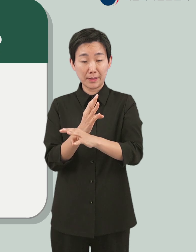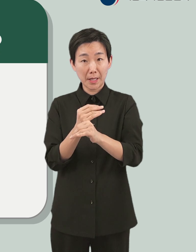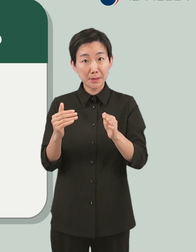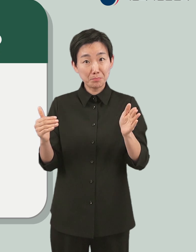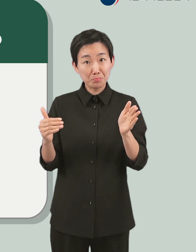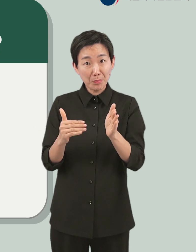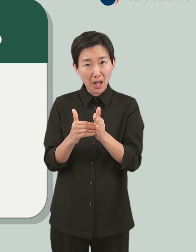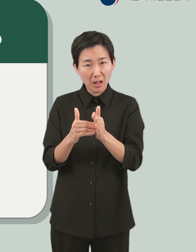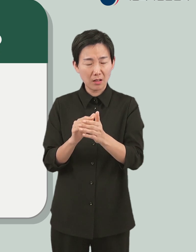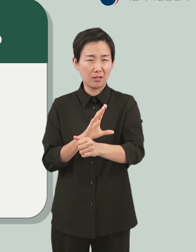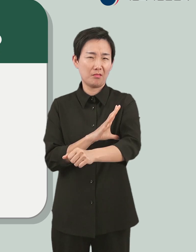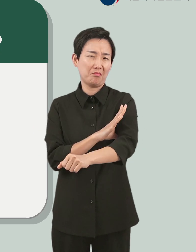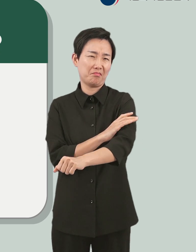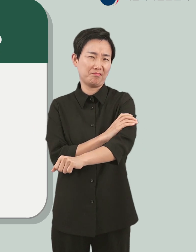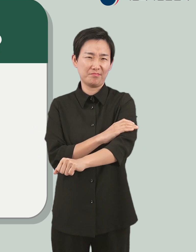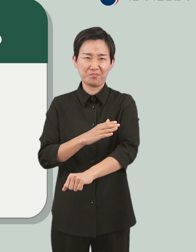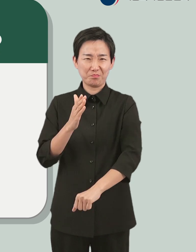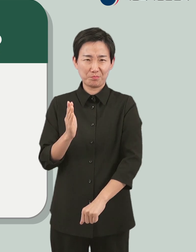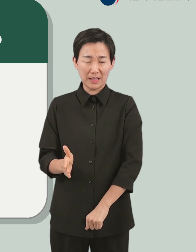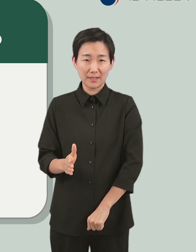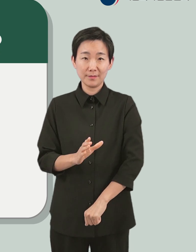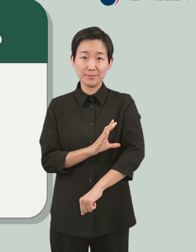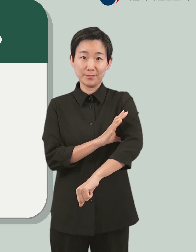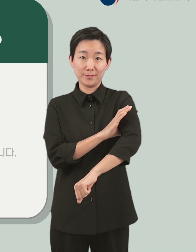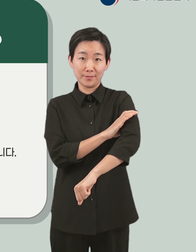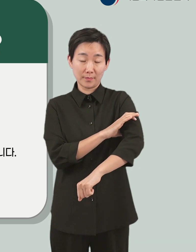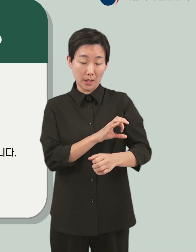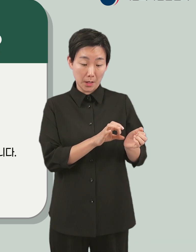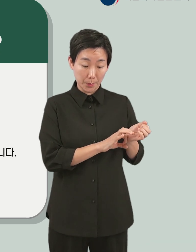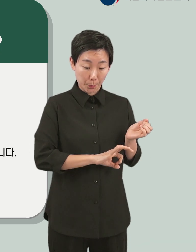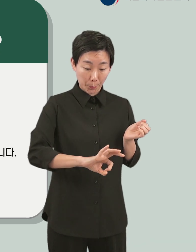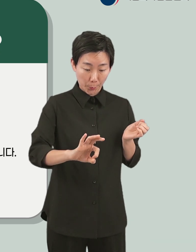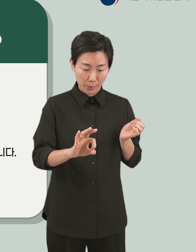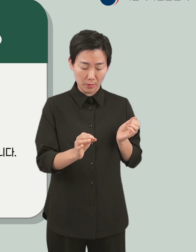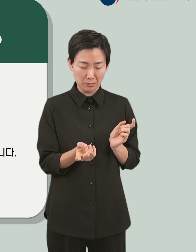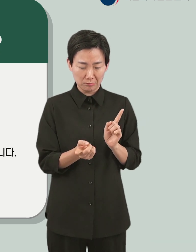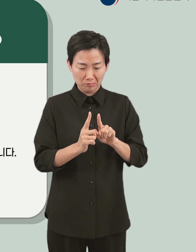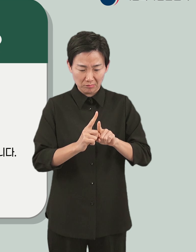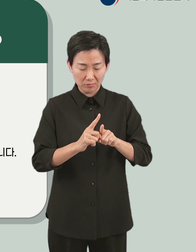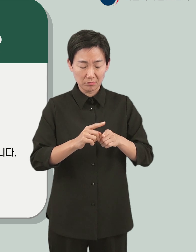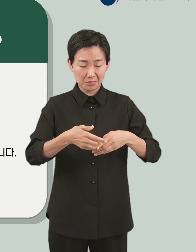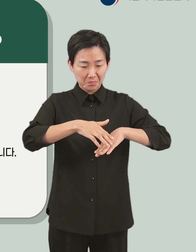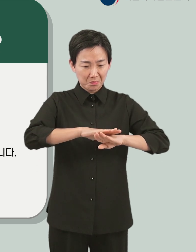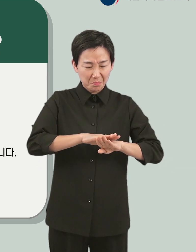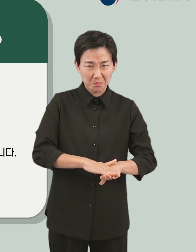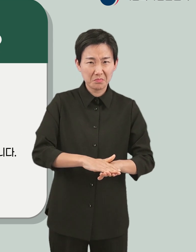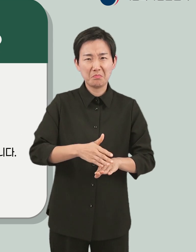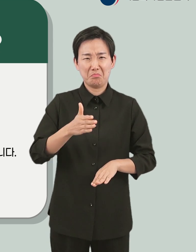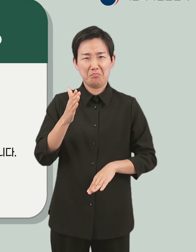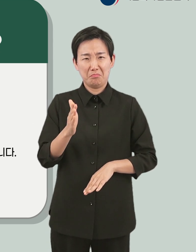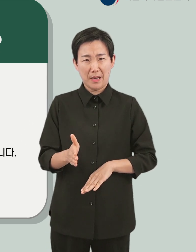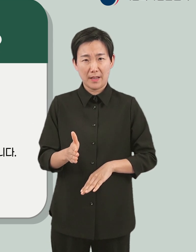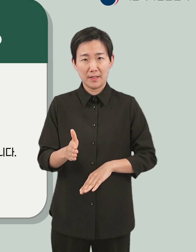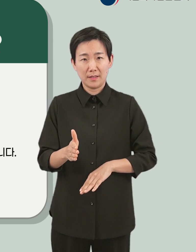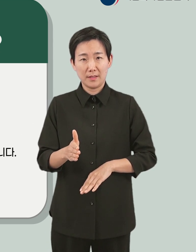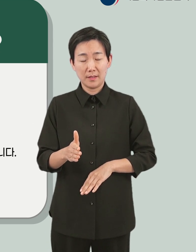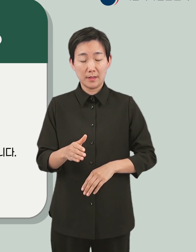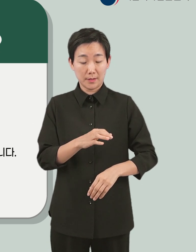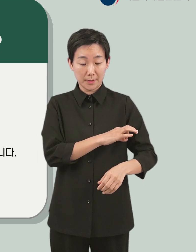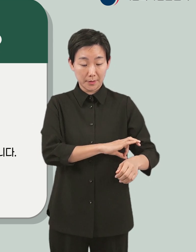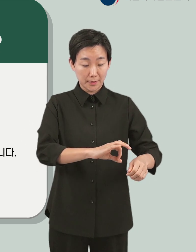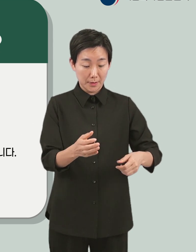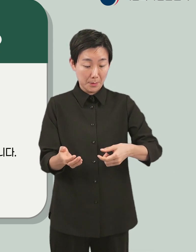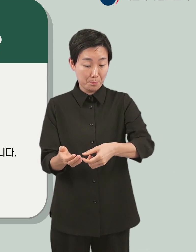두고 사용합니다. 장치 수명이 지나면 사용하지 않습니다. 커프와 에어튜브는 꺾거나 누르지